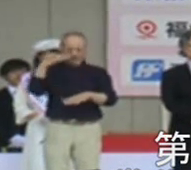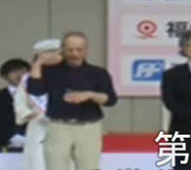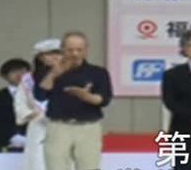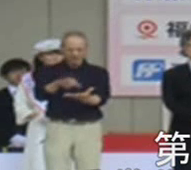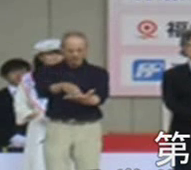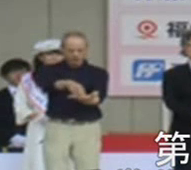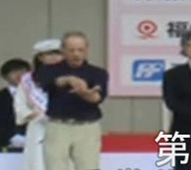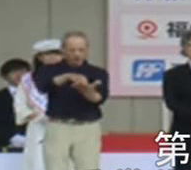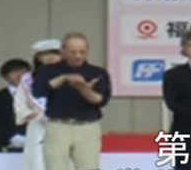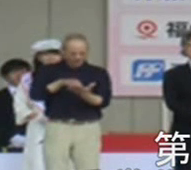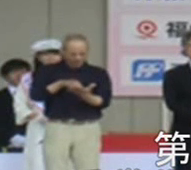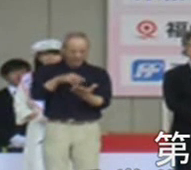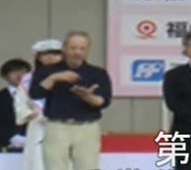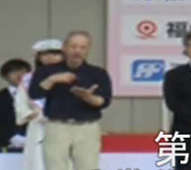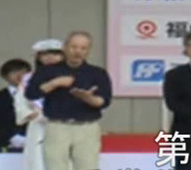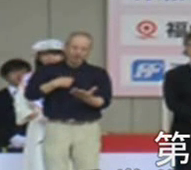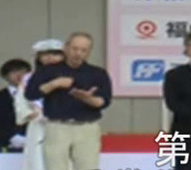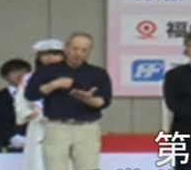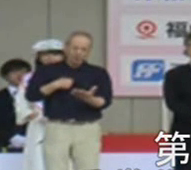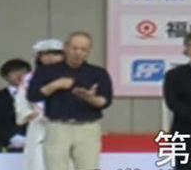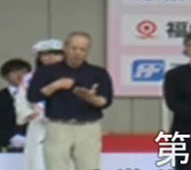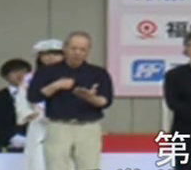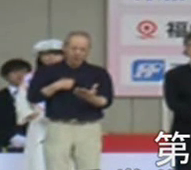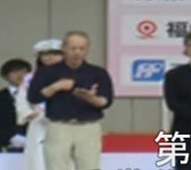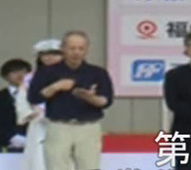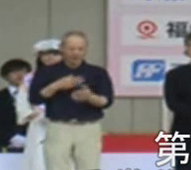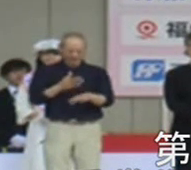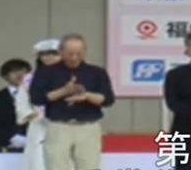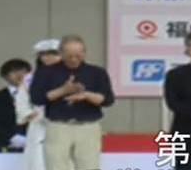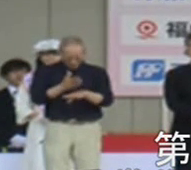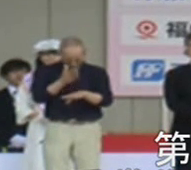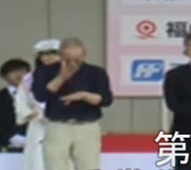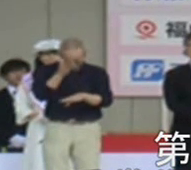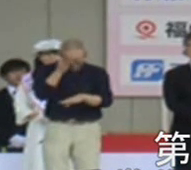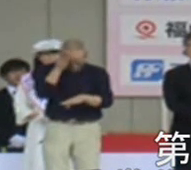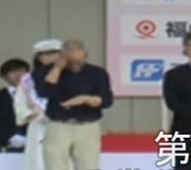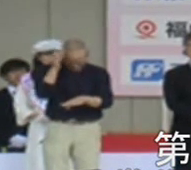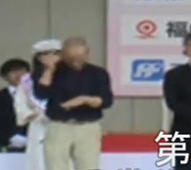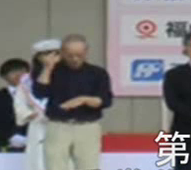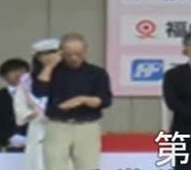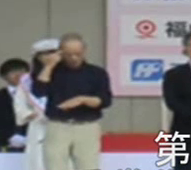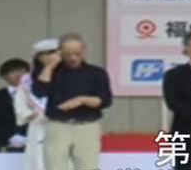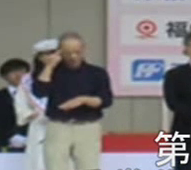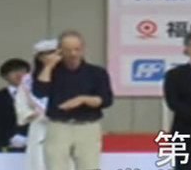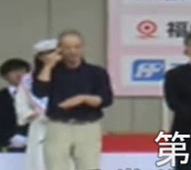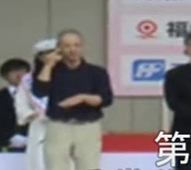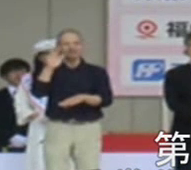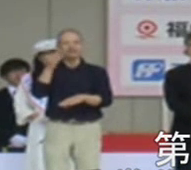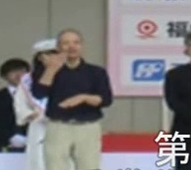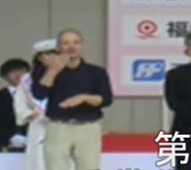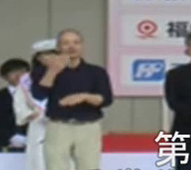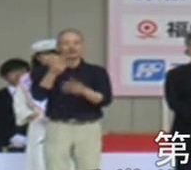っと身に余る光栄ですので、これをちょっと恩返ししなくちゃいけないなと今かなりプレッシャーもかかっておりますので、